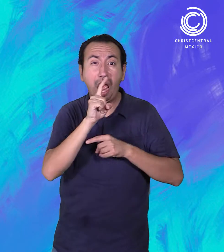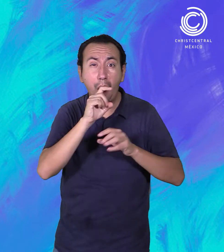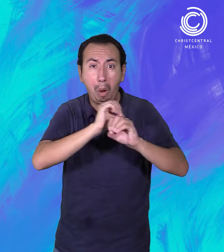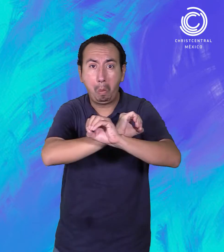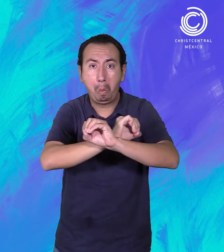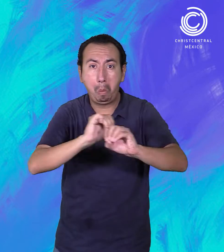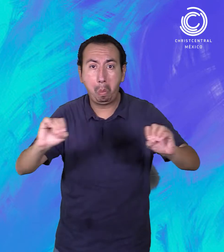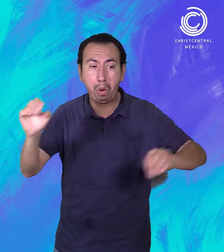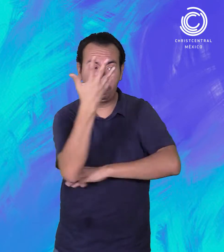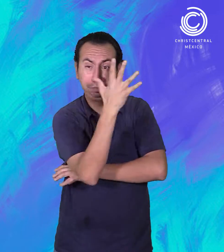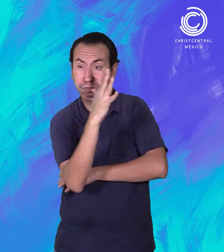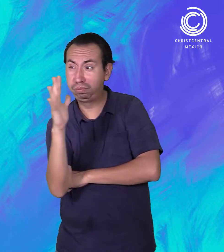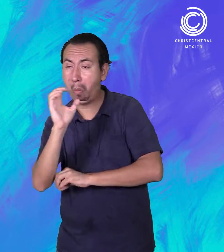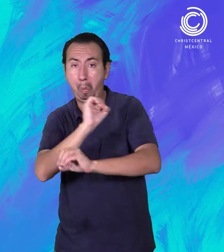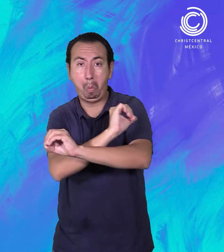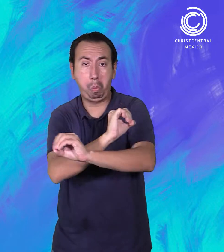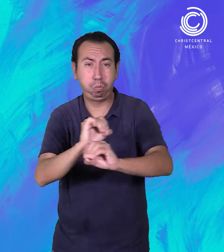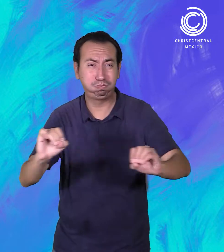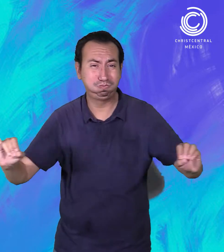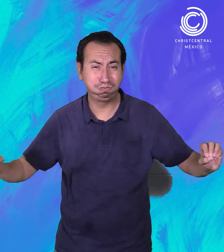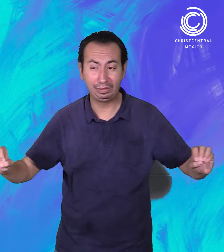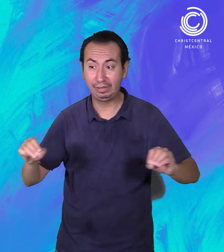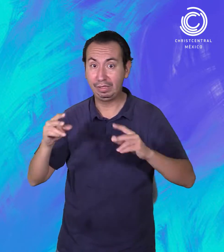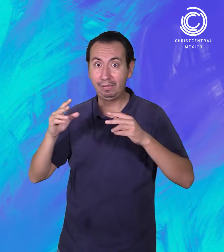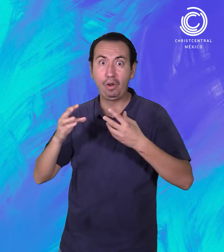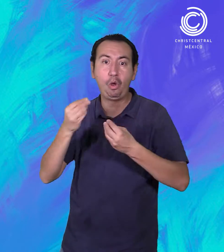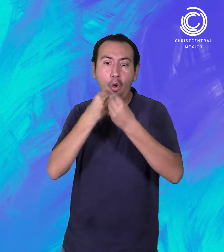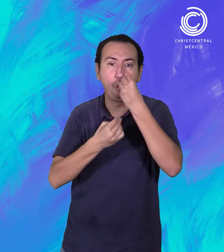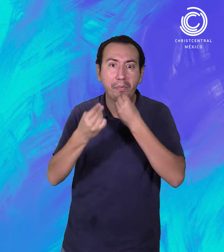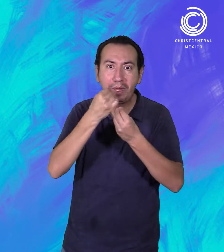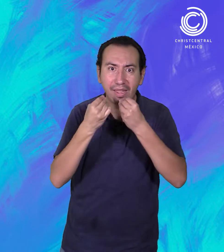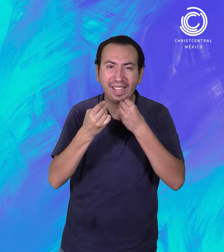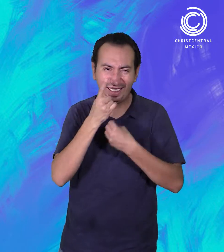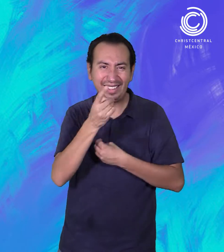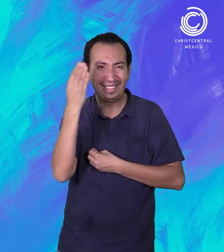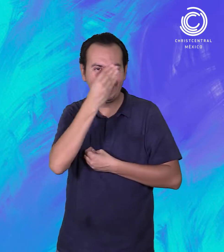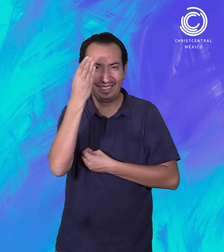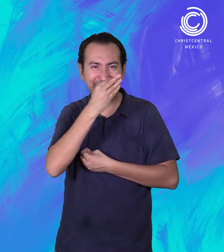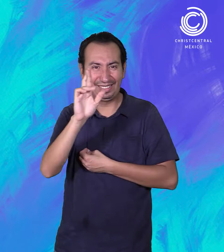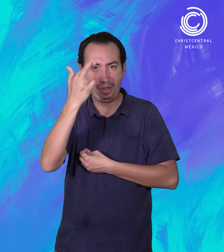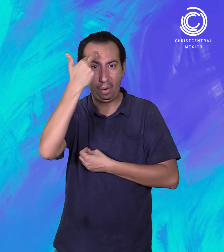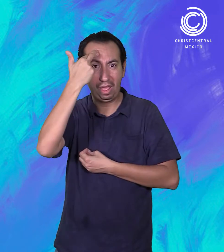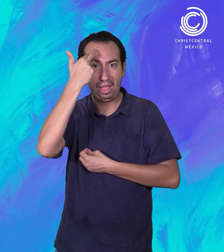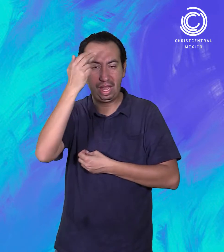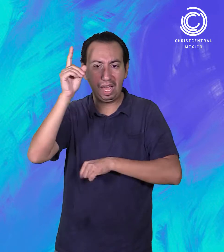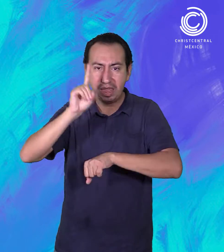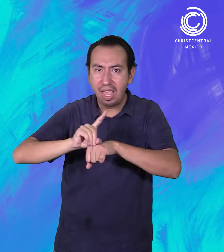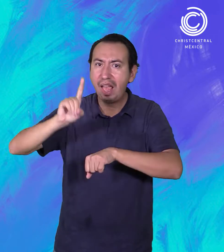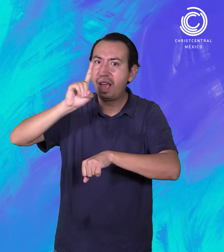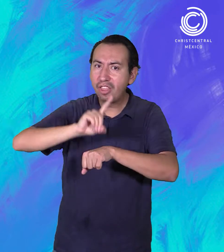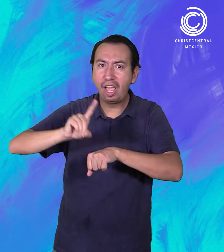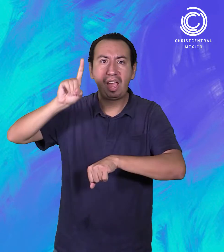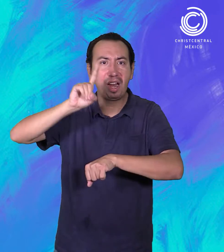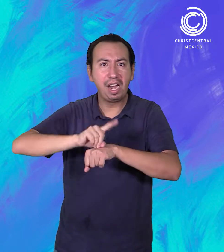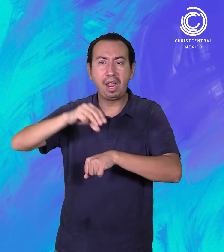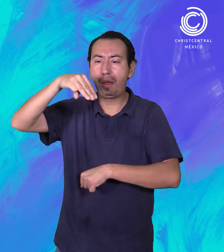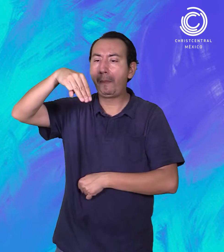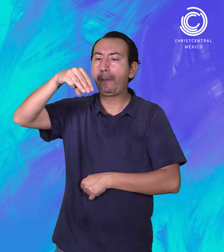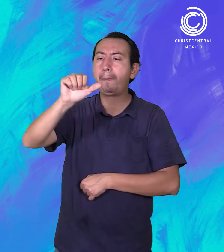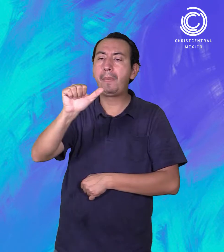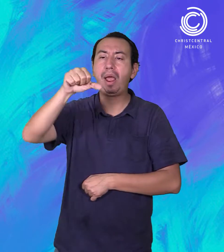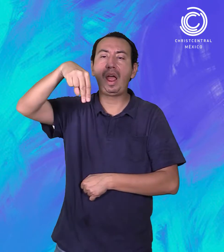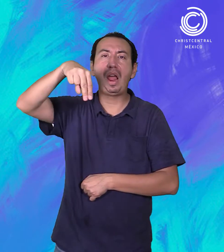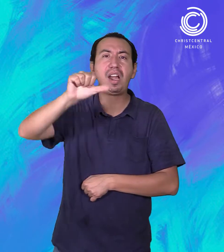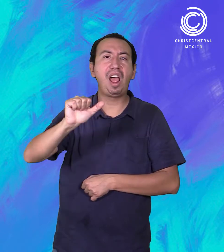desierto. Y para que no les faltara comida, entonces la Biblia dice que Dios todos los días les mandaba